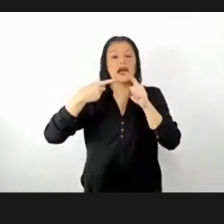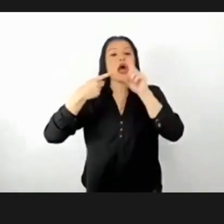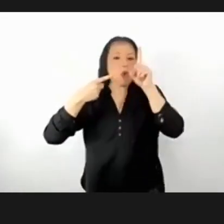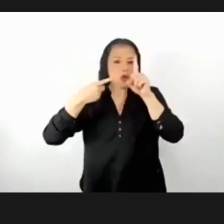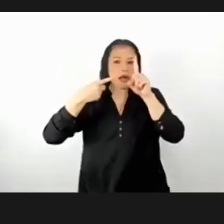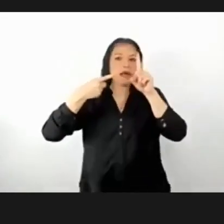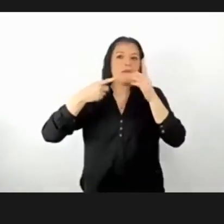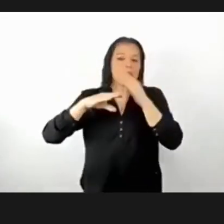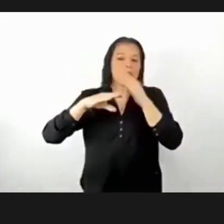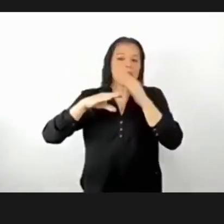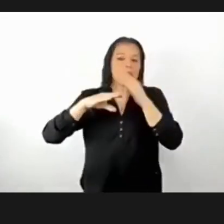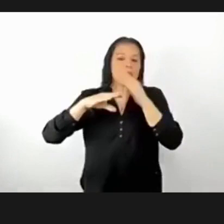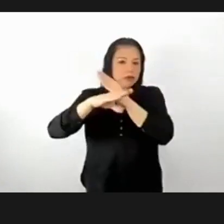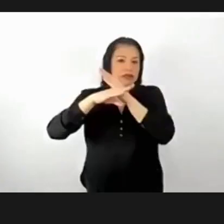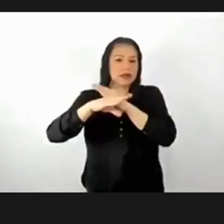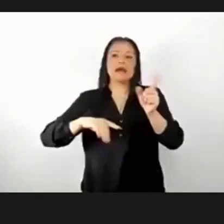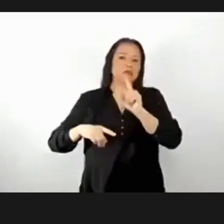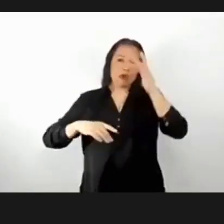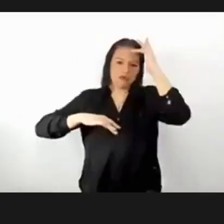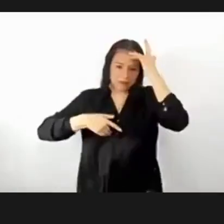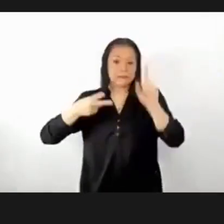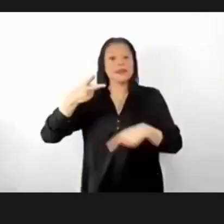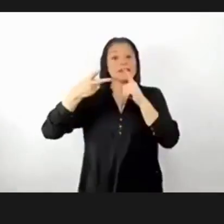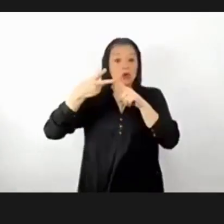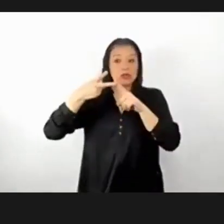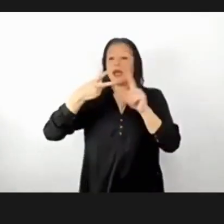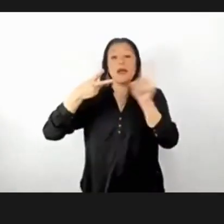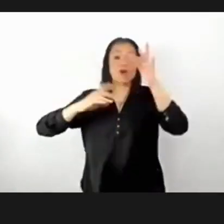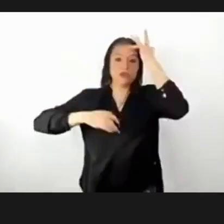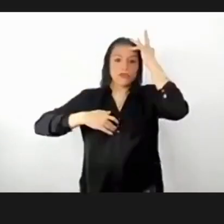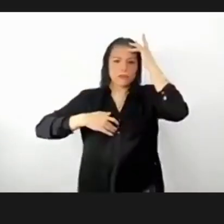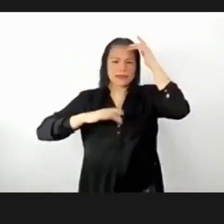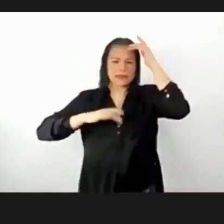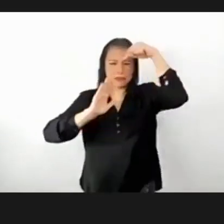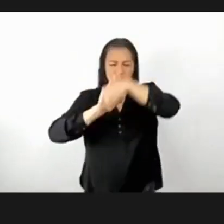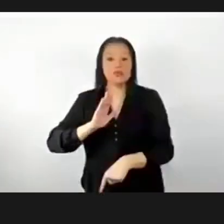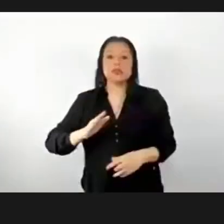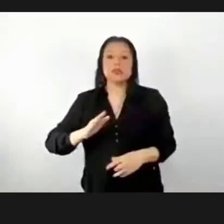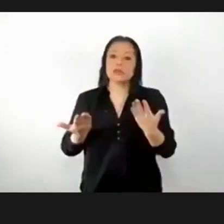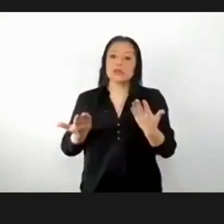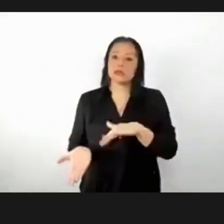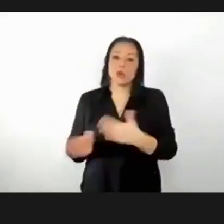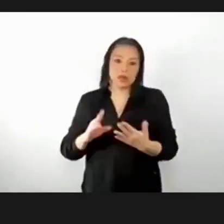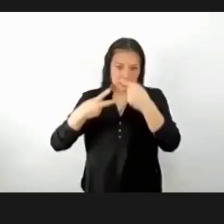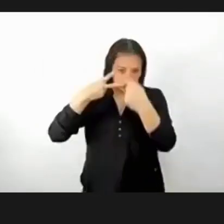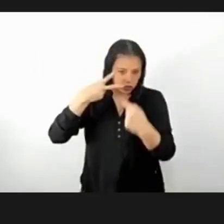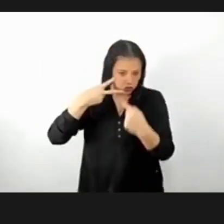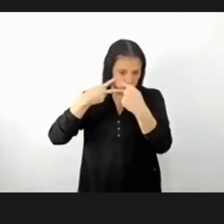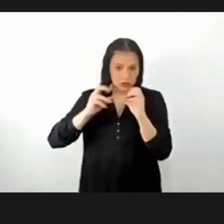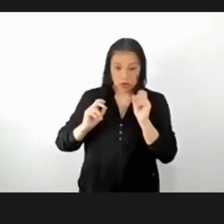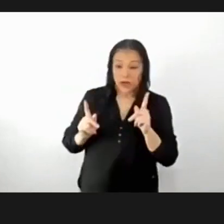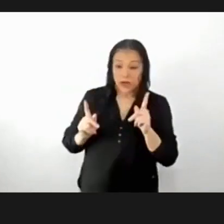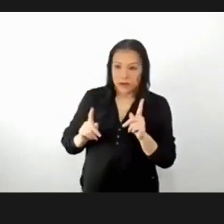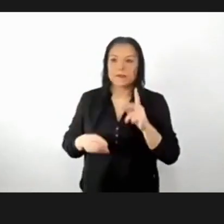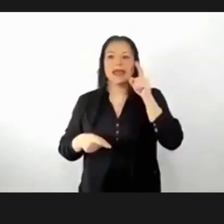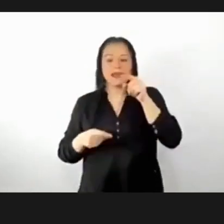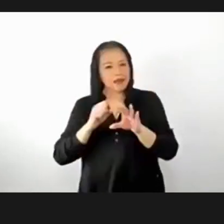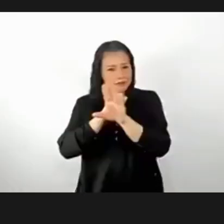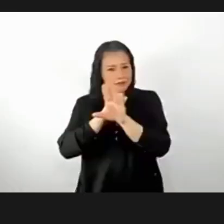más y la eficacia para no enfermarse gravemente y morir. ¿Ok? En ese